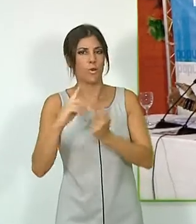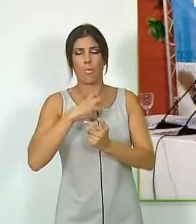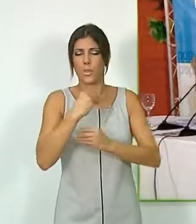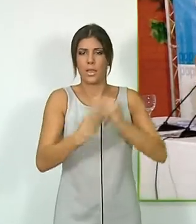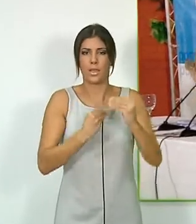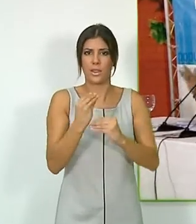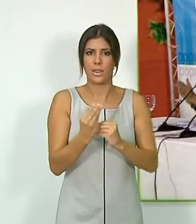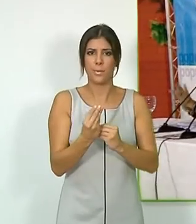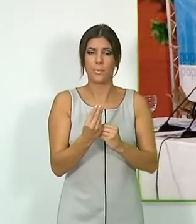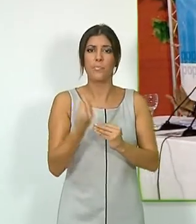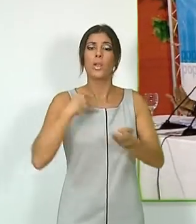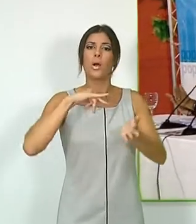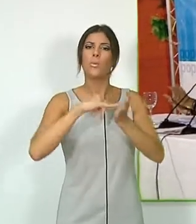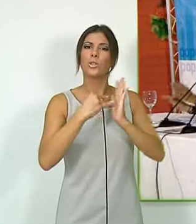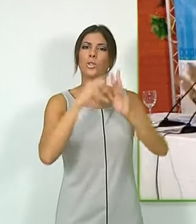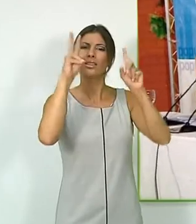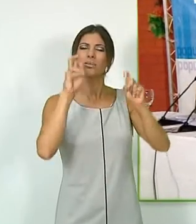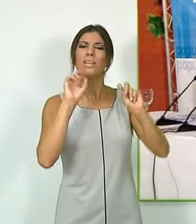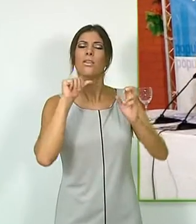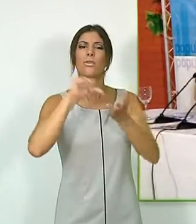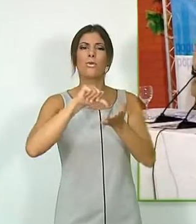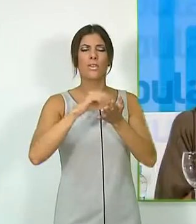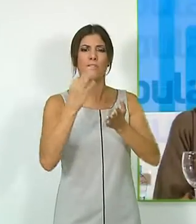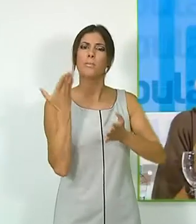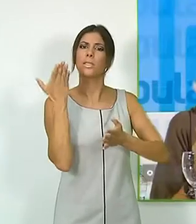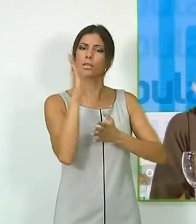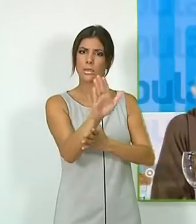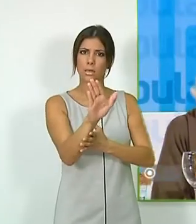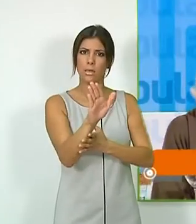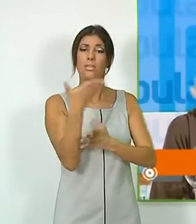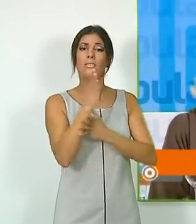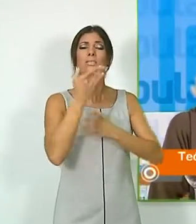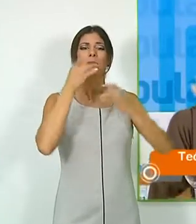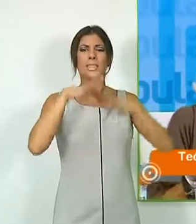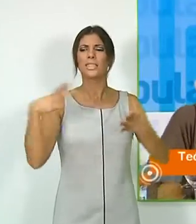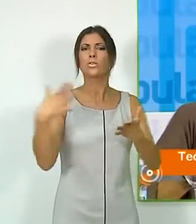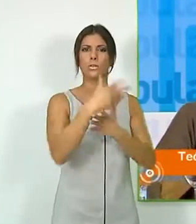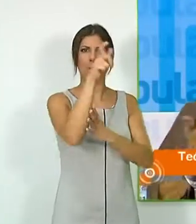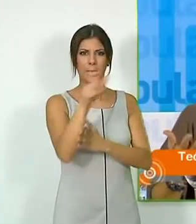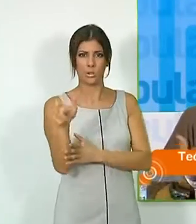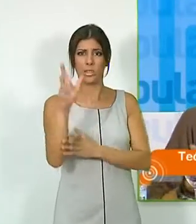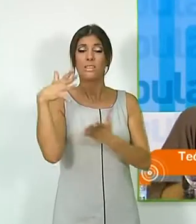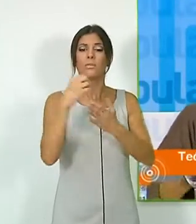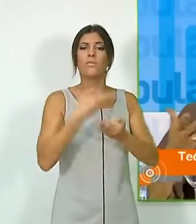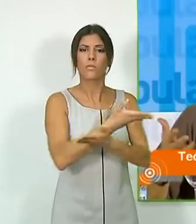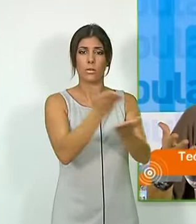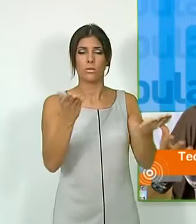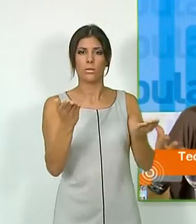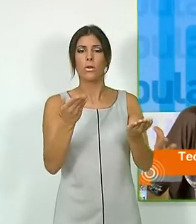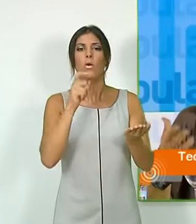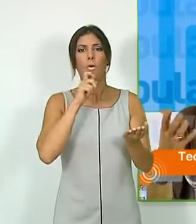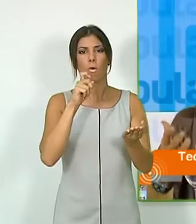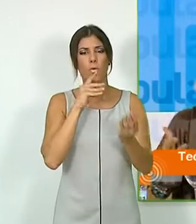cometer errores. Los proyectos de ciudad hay que presentárselo a nuestros vecinos, a